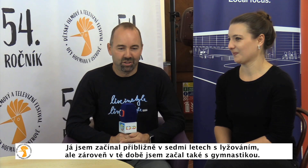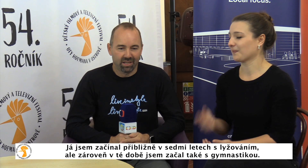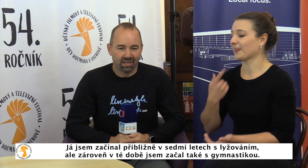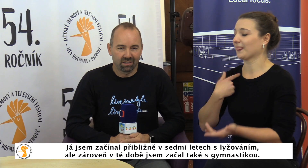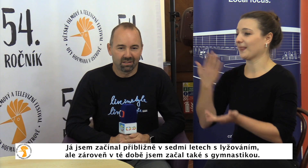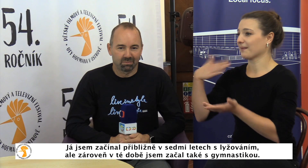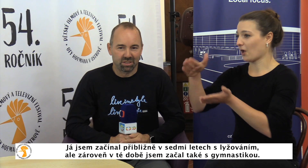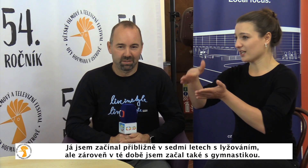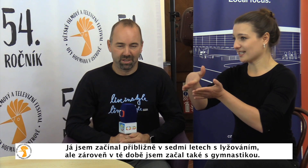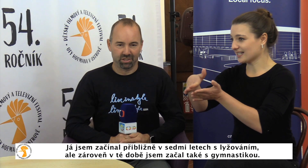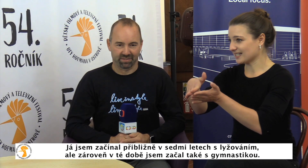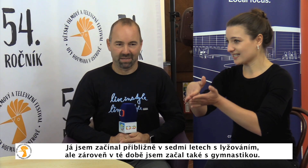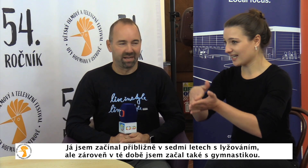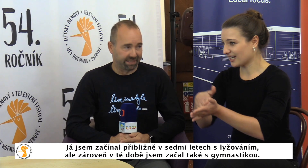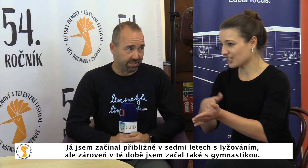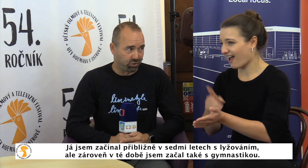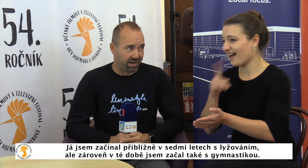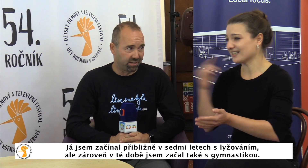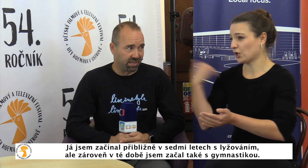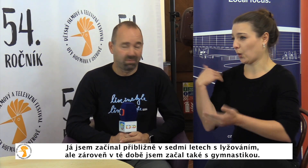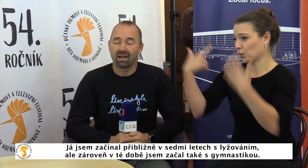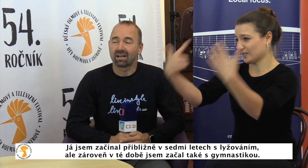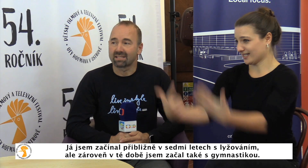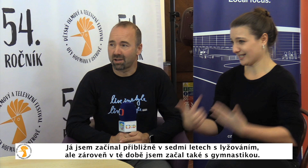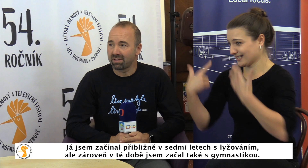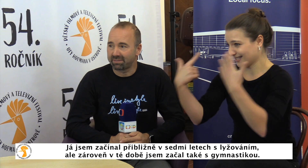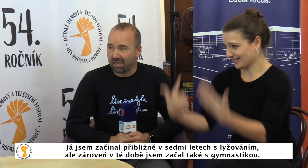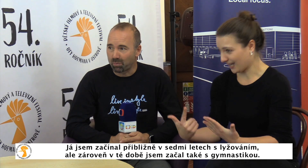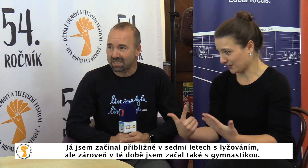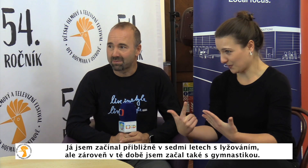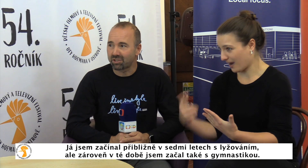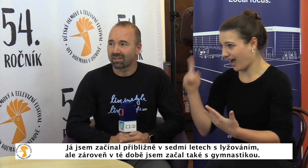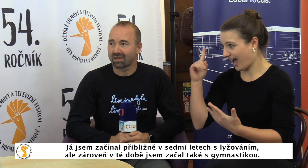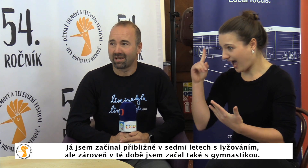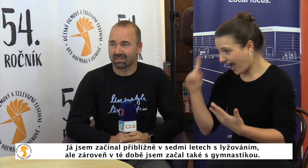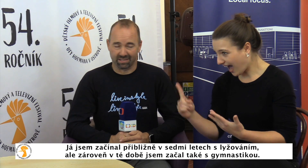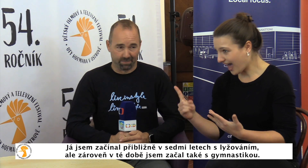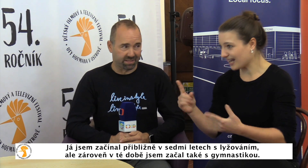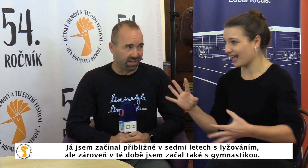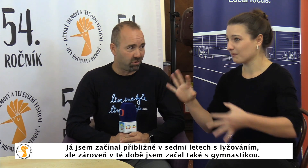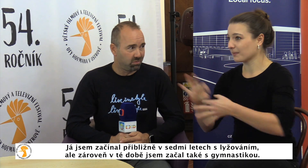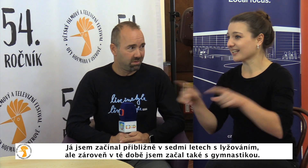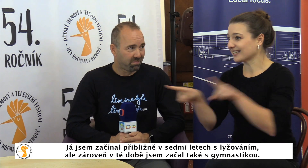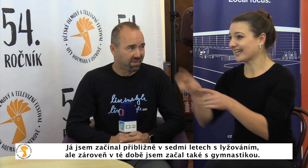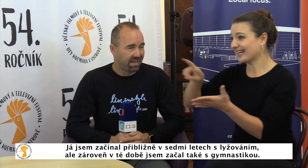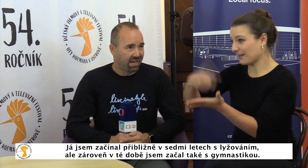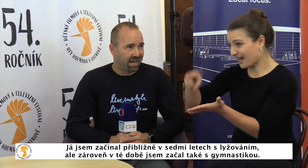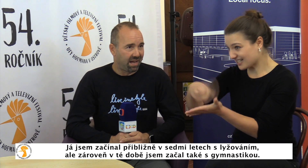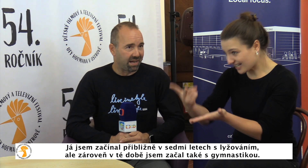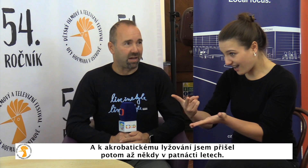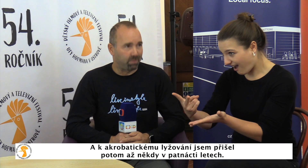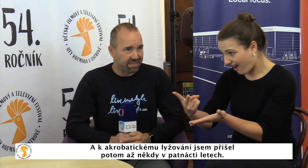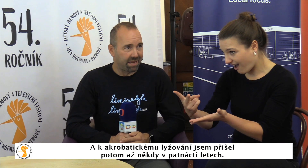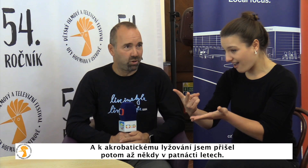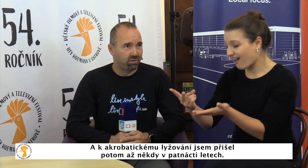jsem začínal přibližně v 7 letech s lyžováním, ale zároveň v té době jsem začal také s gymnastikou